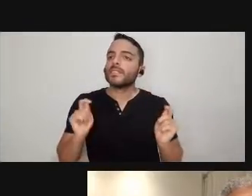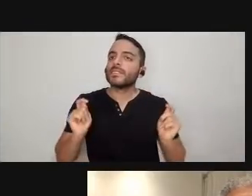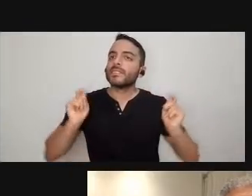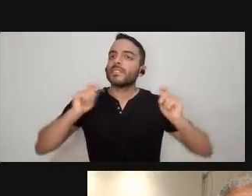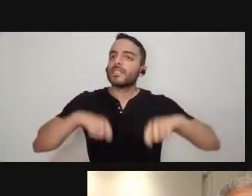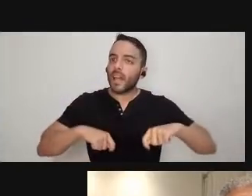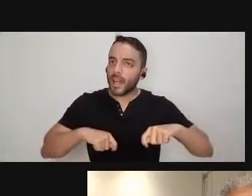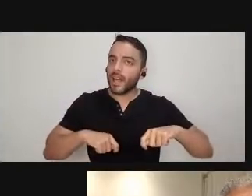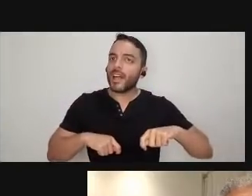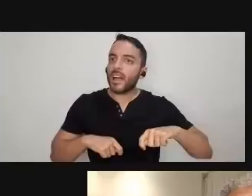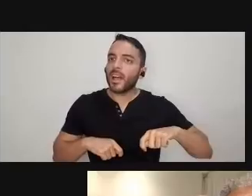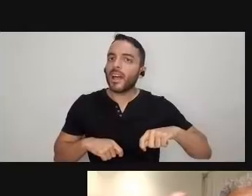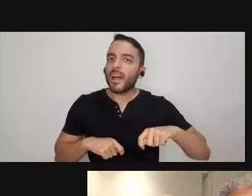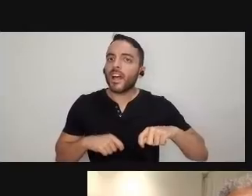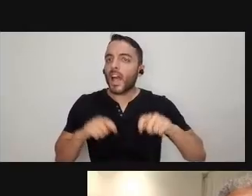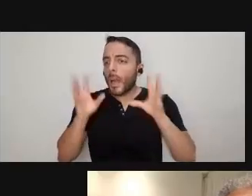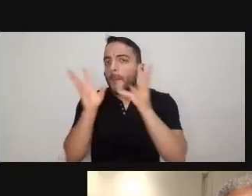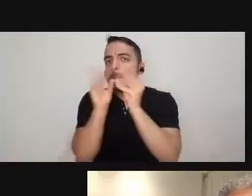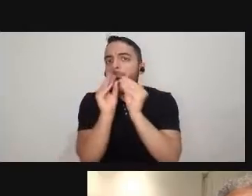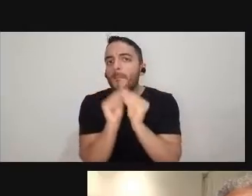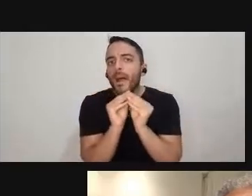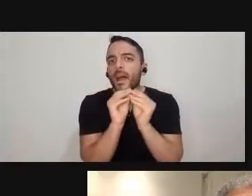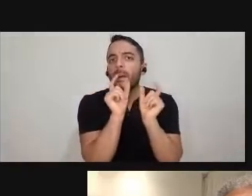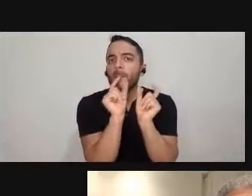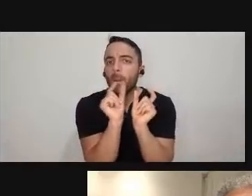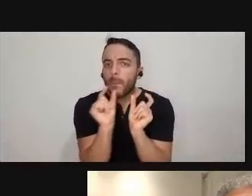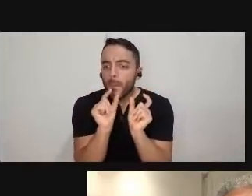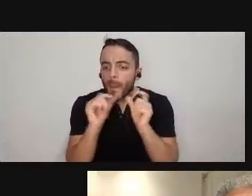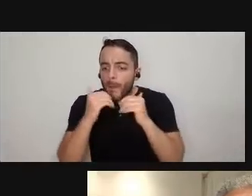de fragmentação